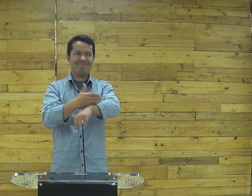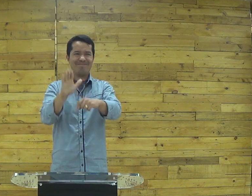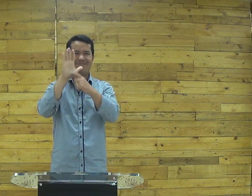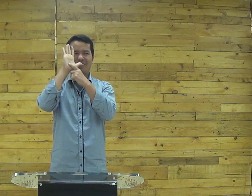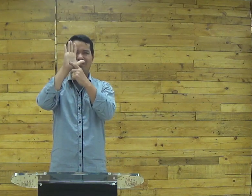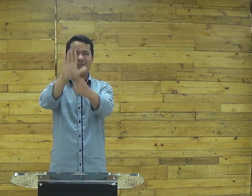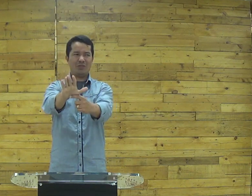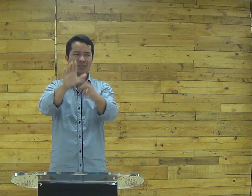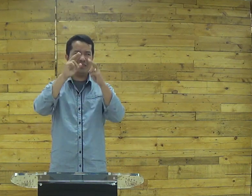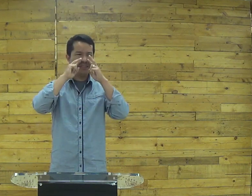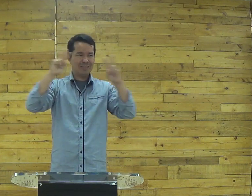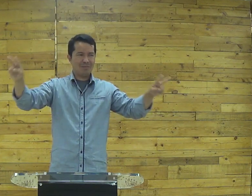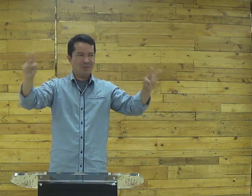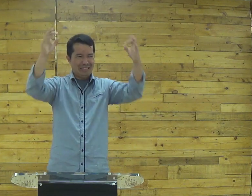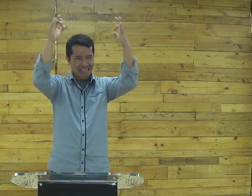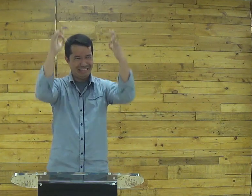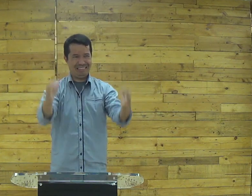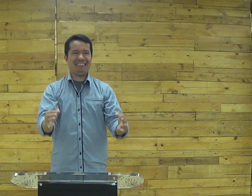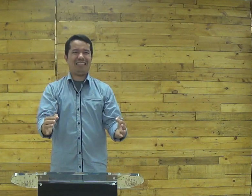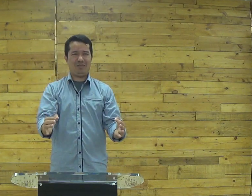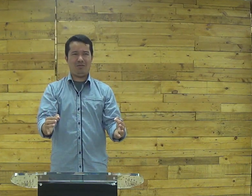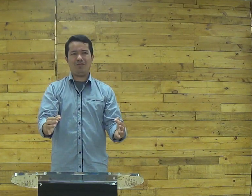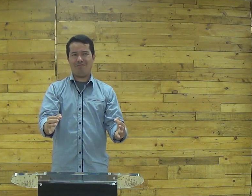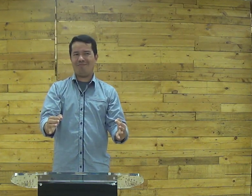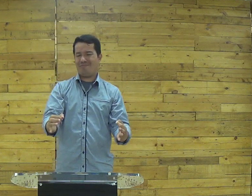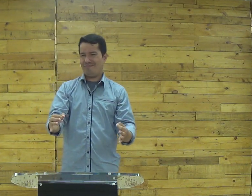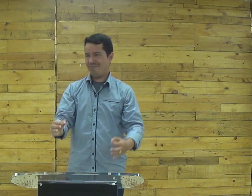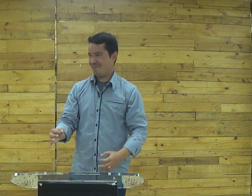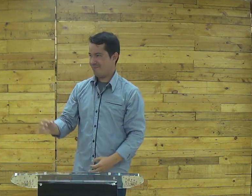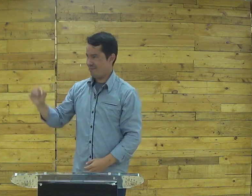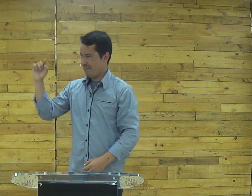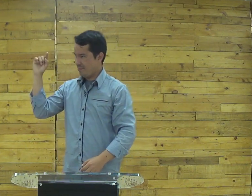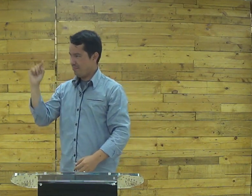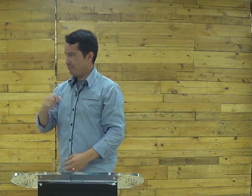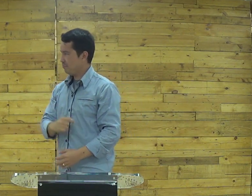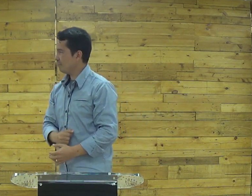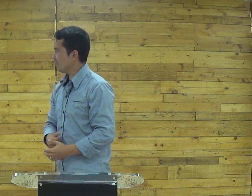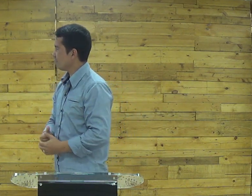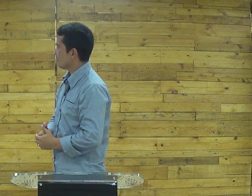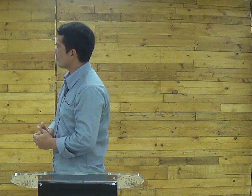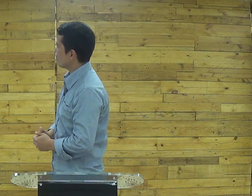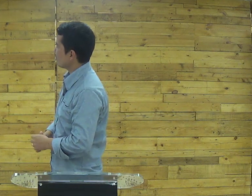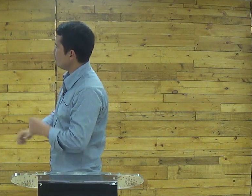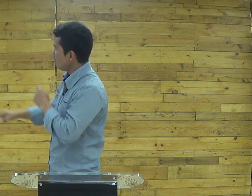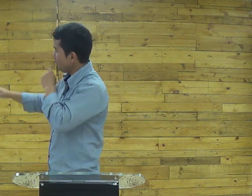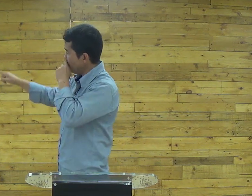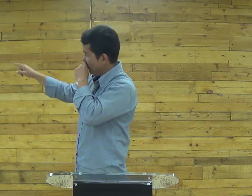a sua fé está somente em falar e você não pratica ela? Pode passar ali.